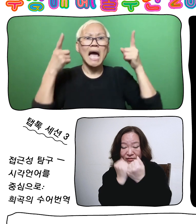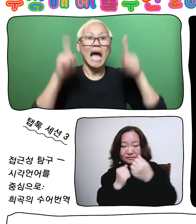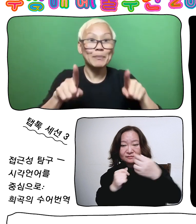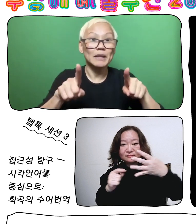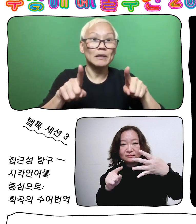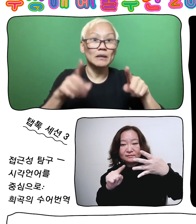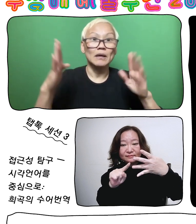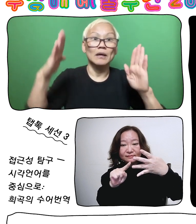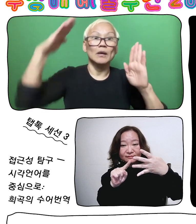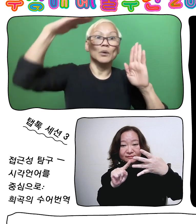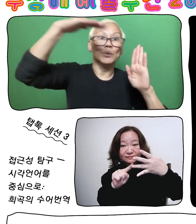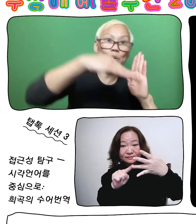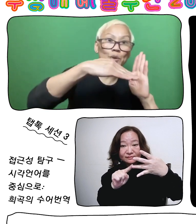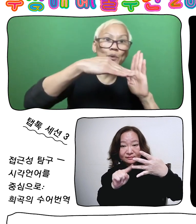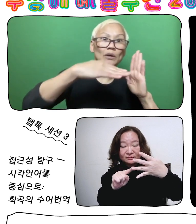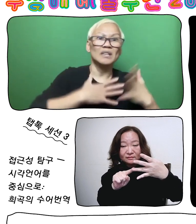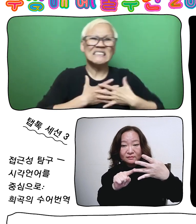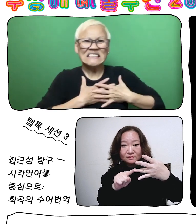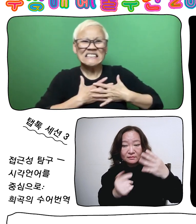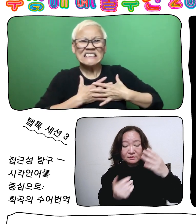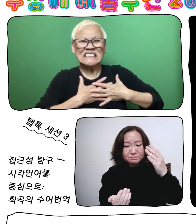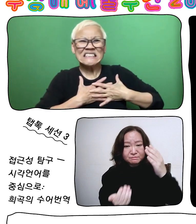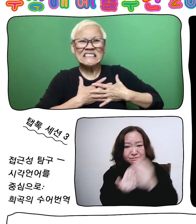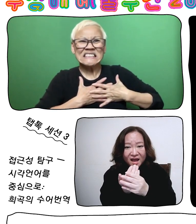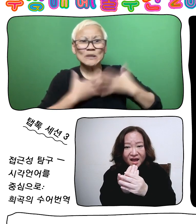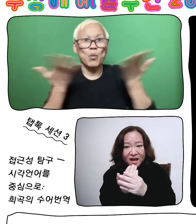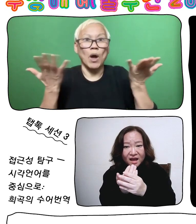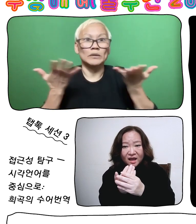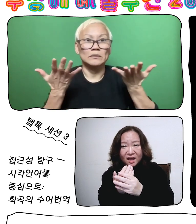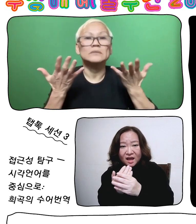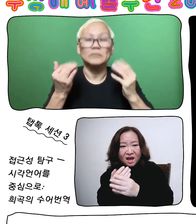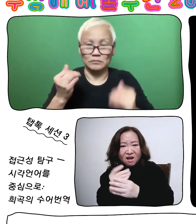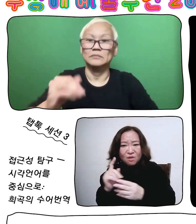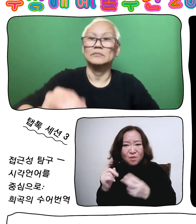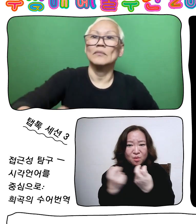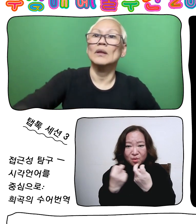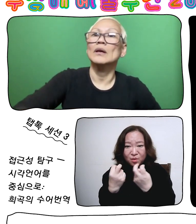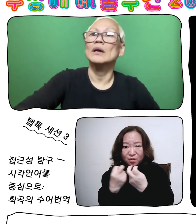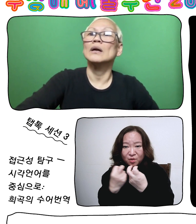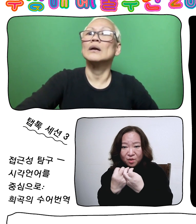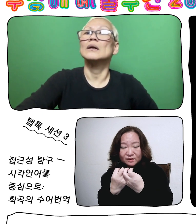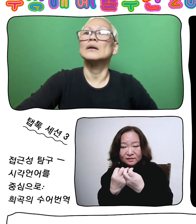세 번째 단락에서는 위기와 절정과 해결,